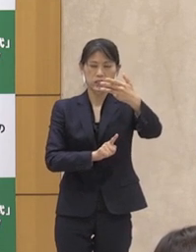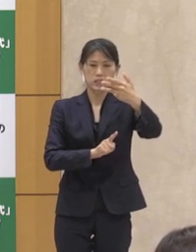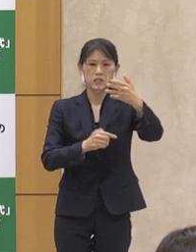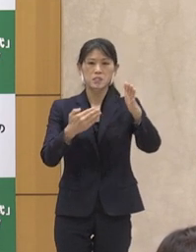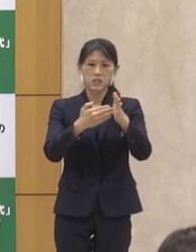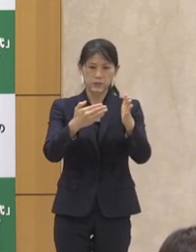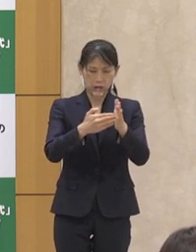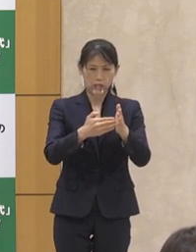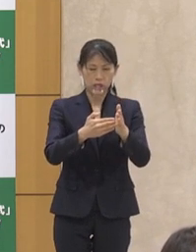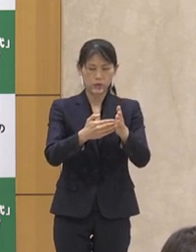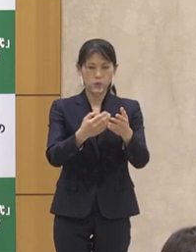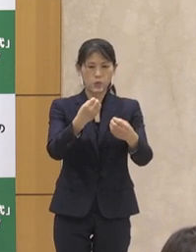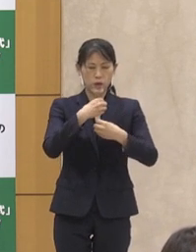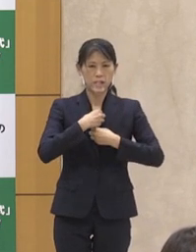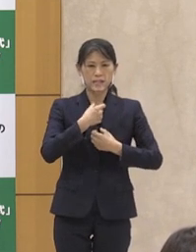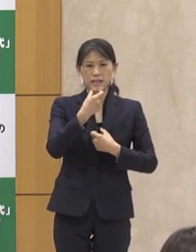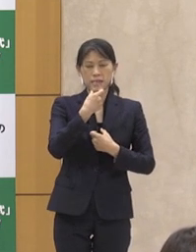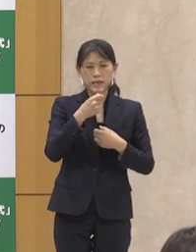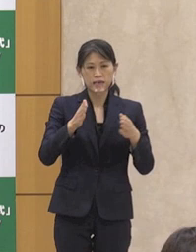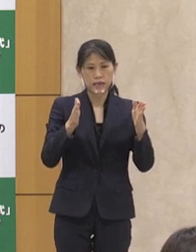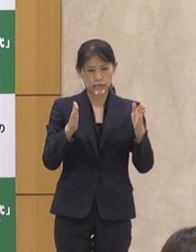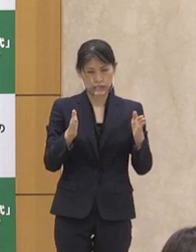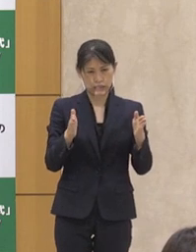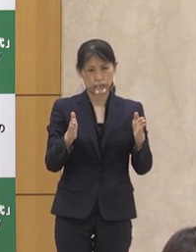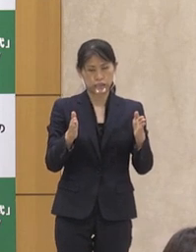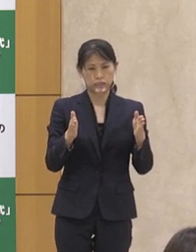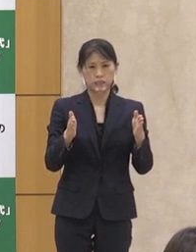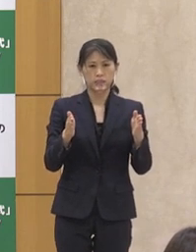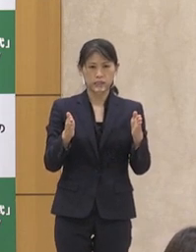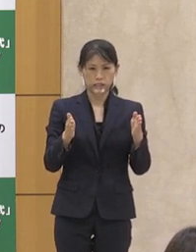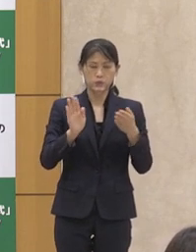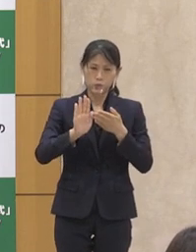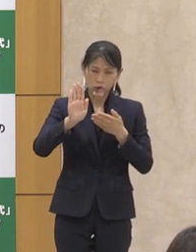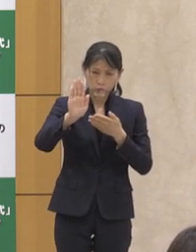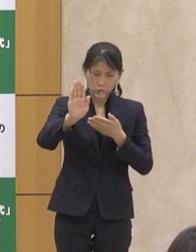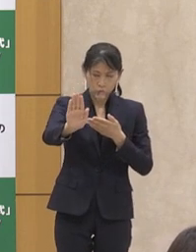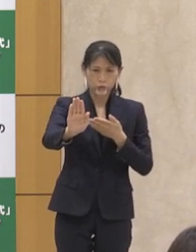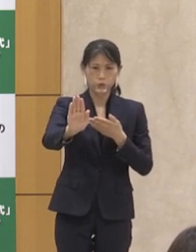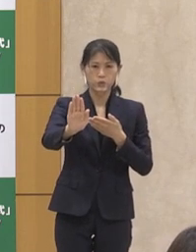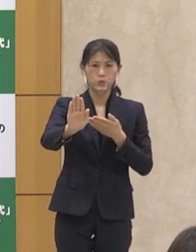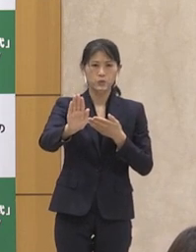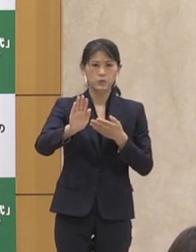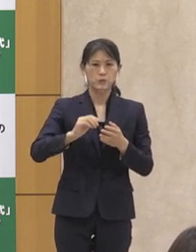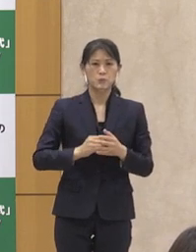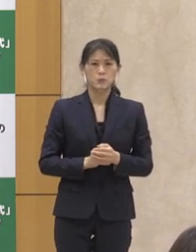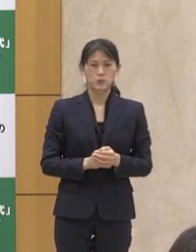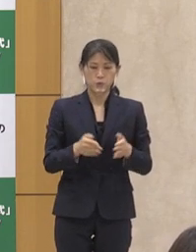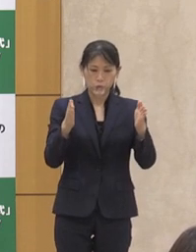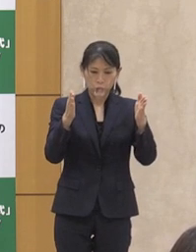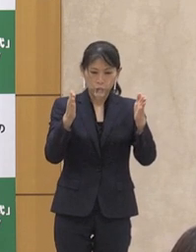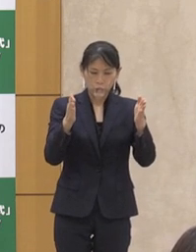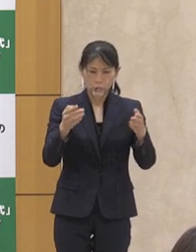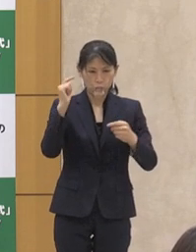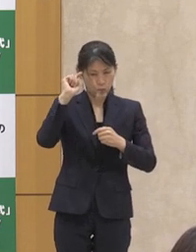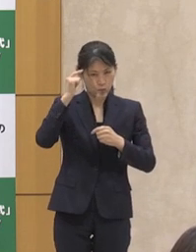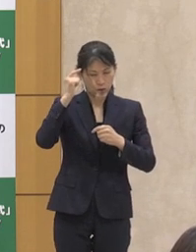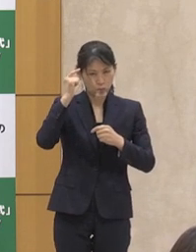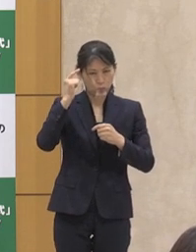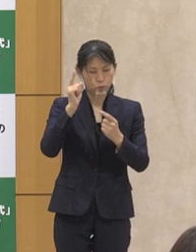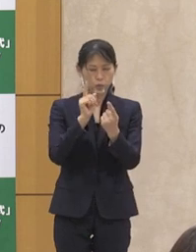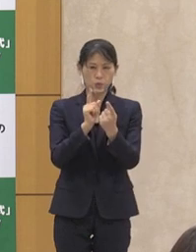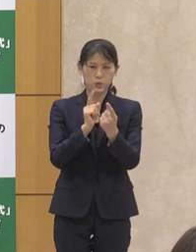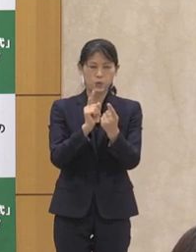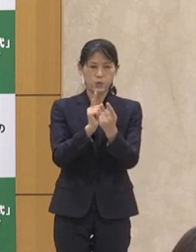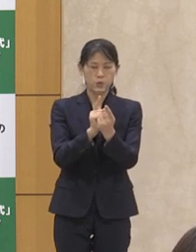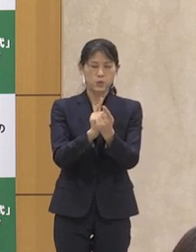感染警戒期の警戒区分のその後の区分についての検討状況についてであり